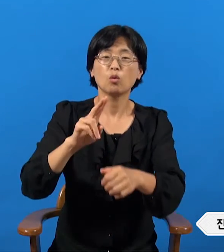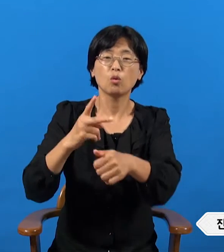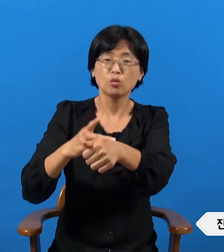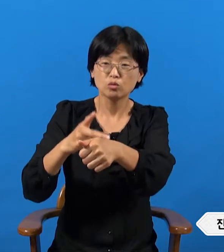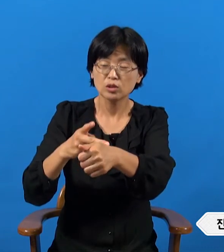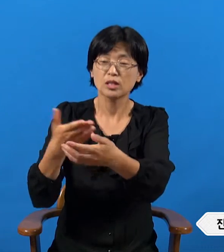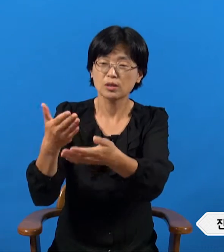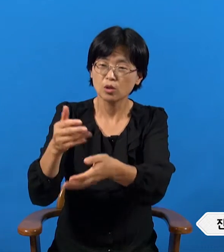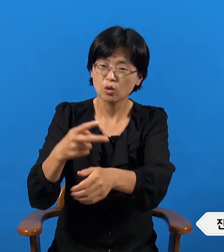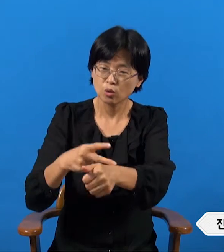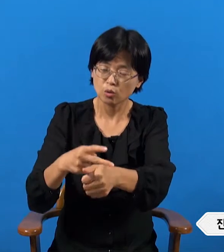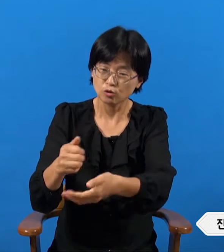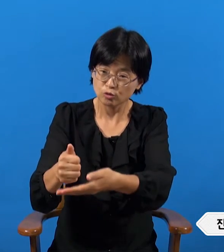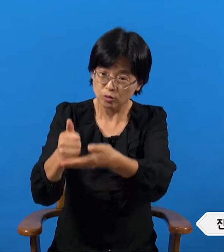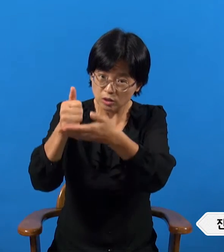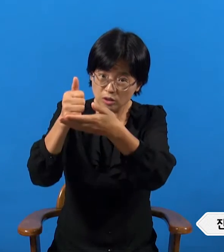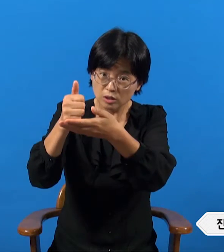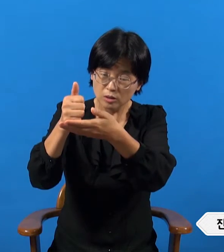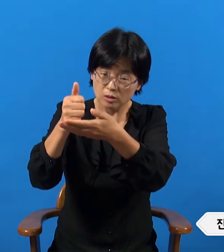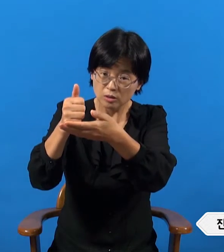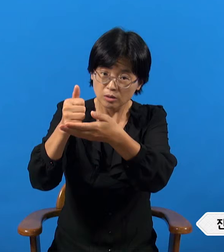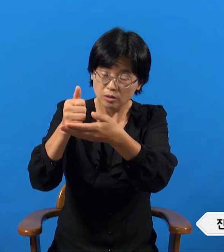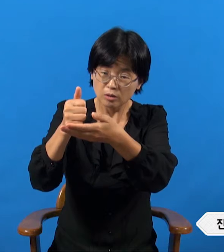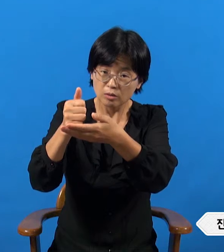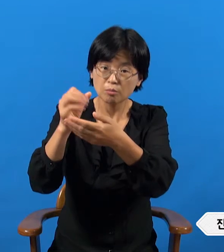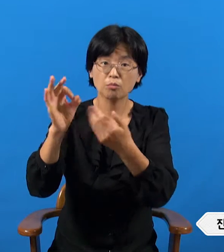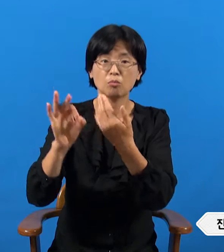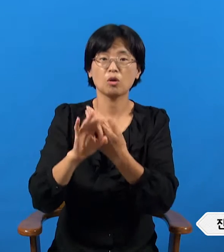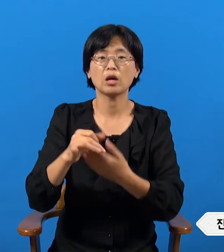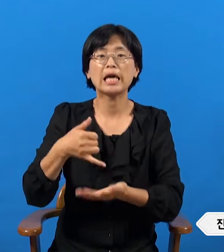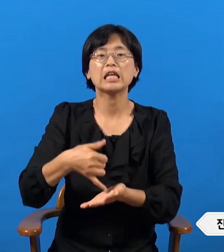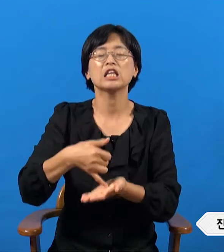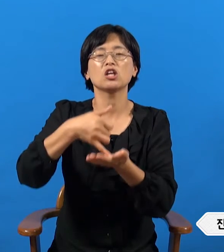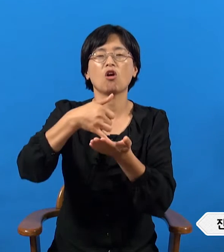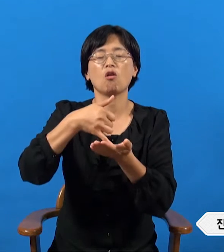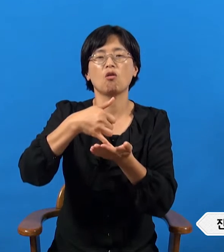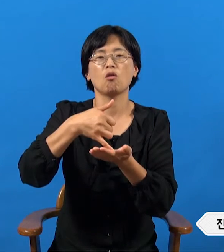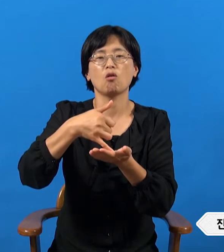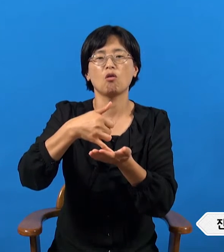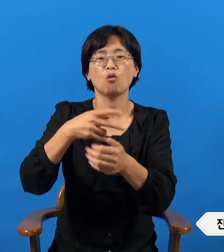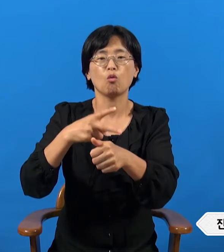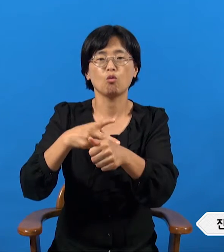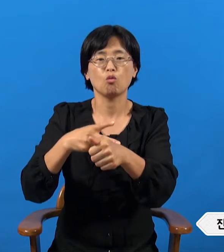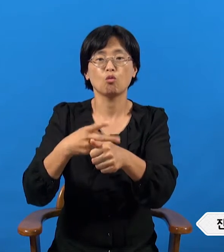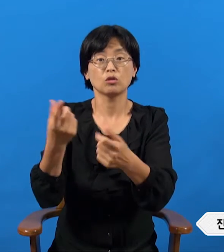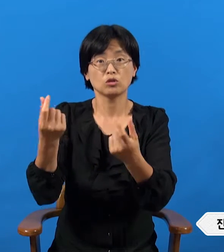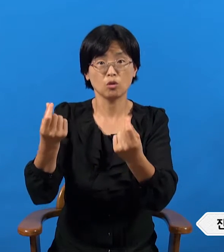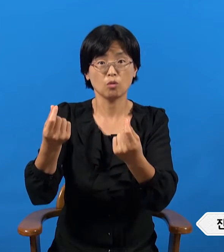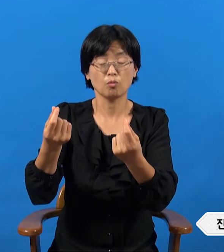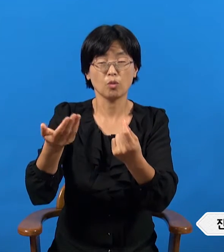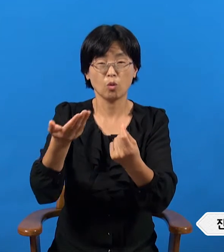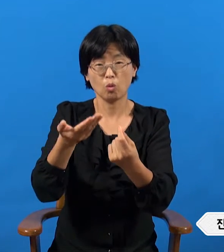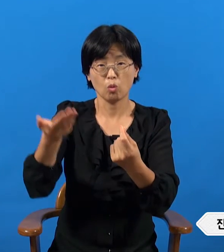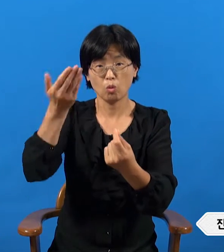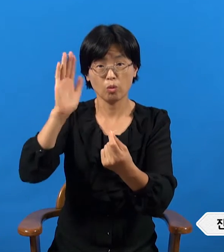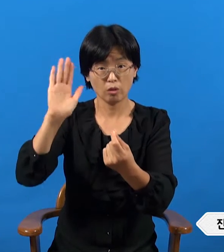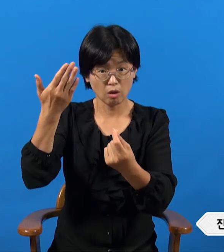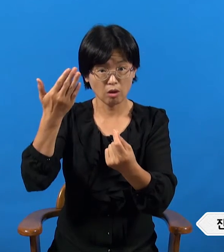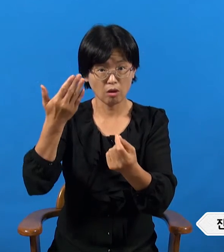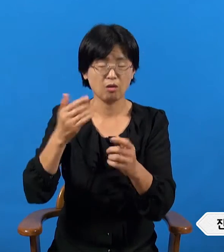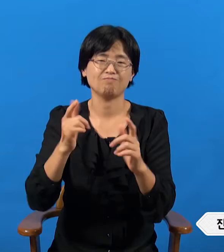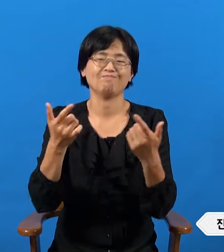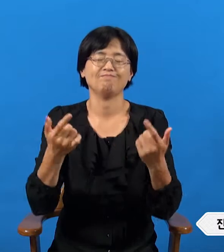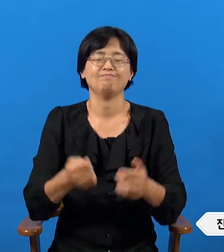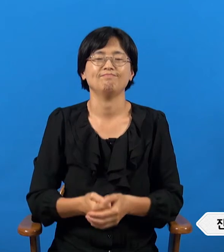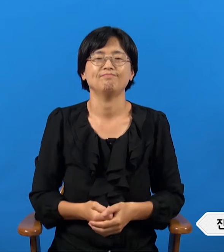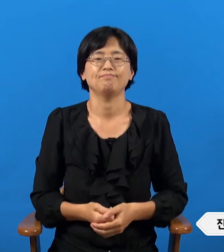하지만 교수라고 해서 인격도 교수가 되지 않는 모습을 우리는 발견하게 됩니다. 그런데